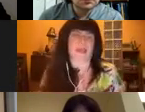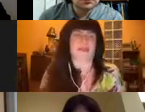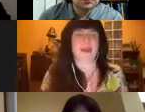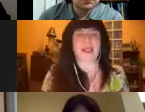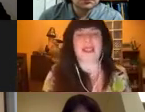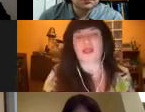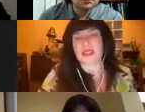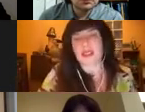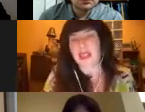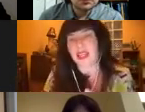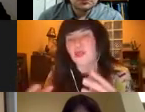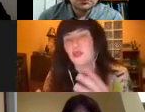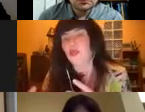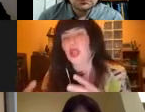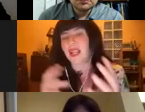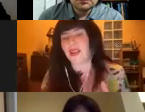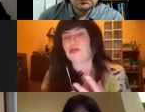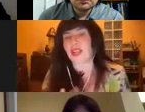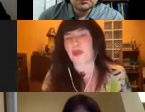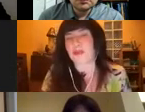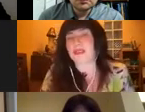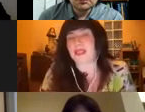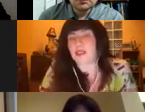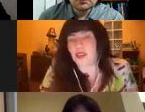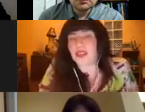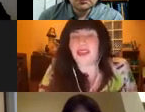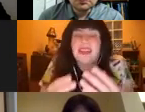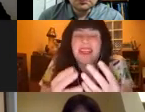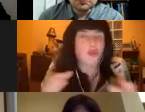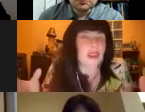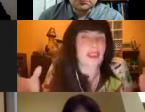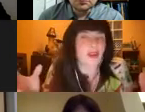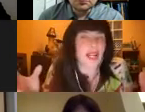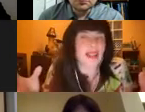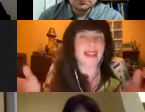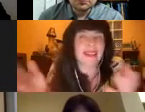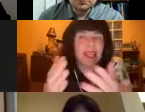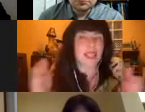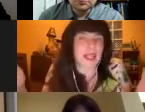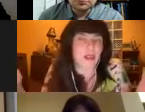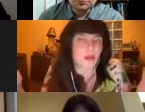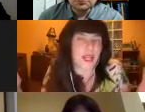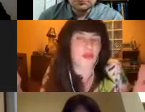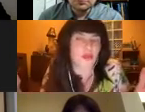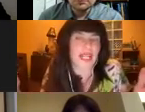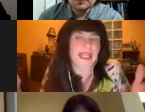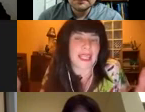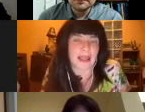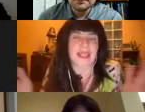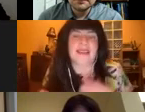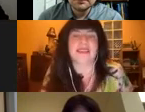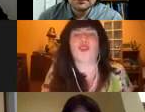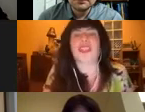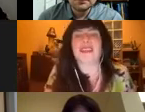estaba específicamente asociada a la estructura de la cláusula como representación, que uno desde la oralidad tiende a mirar como una estructura